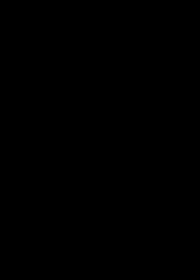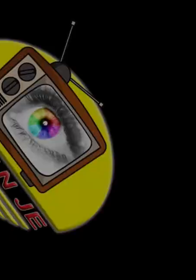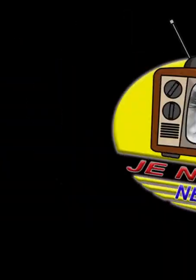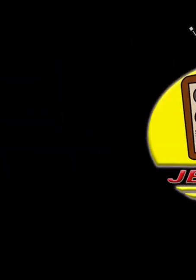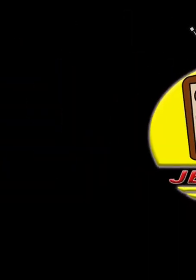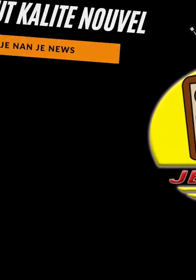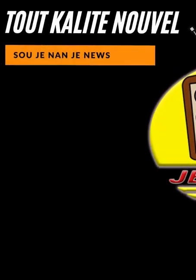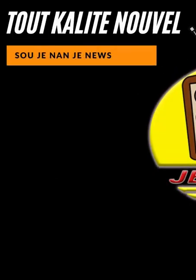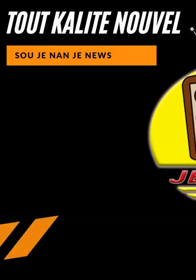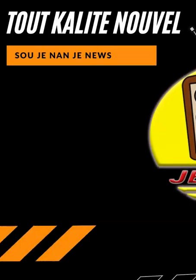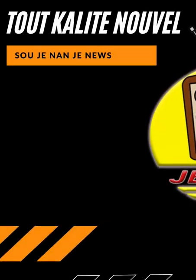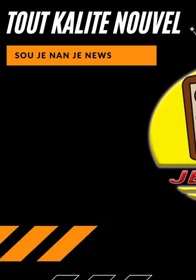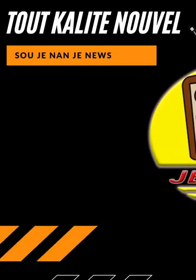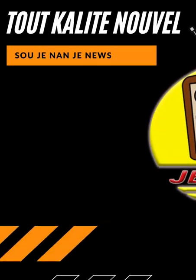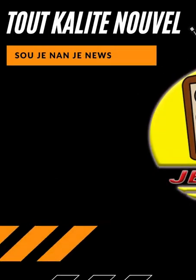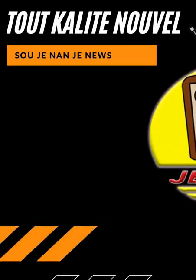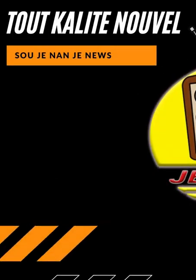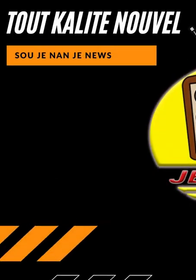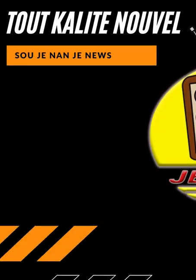GNGA.